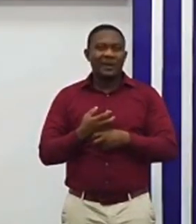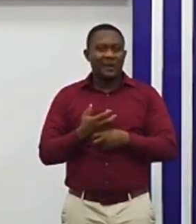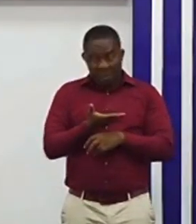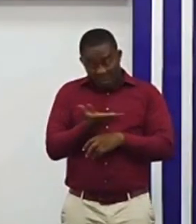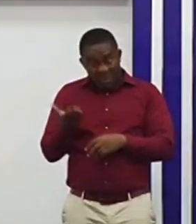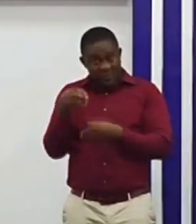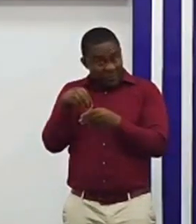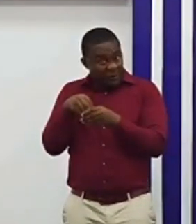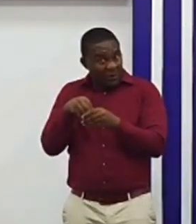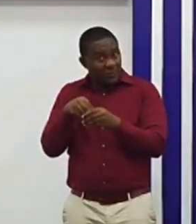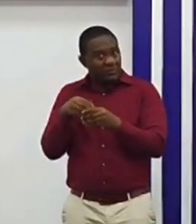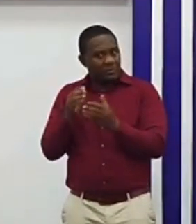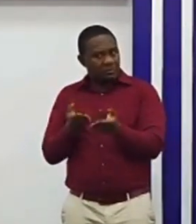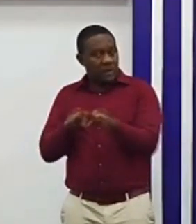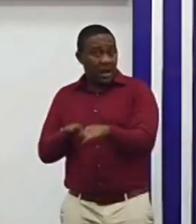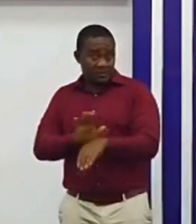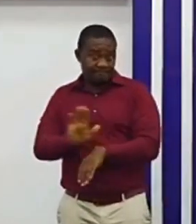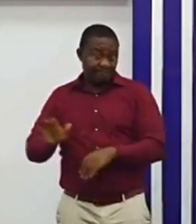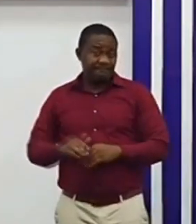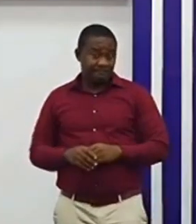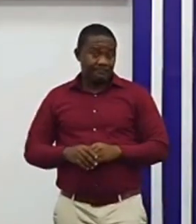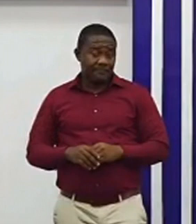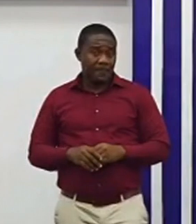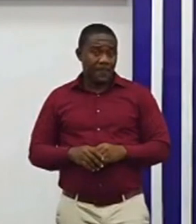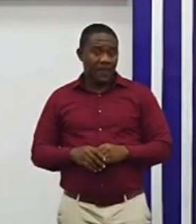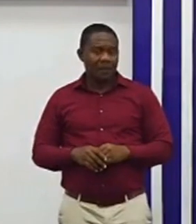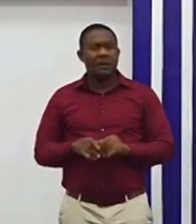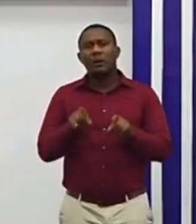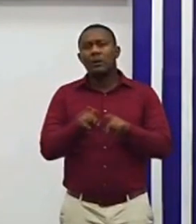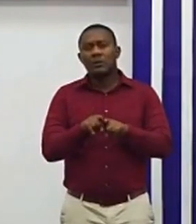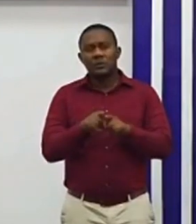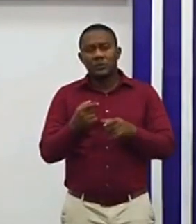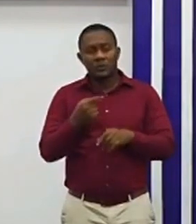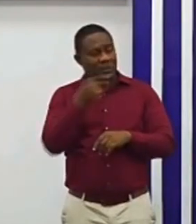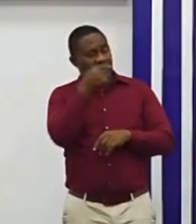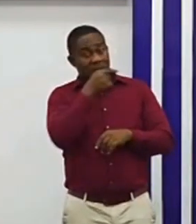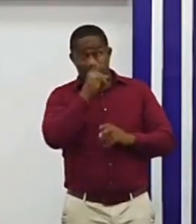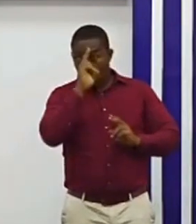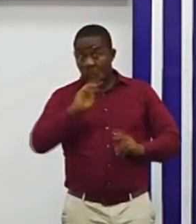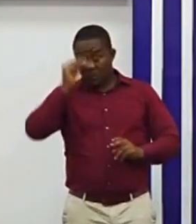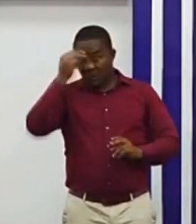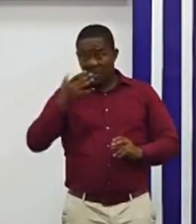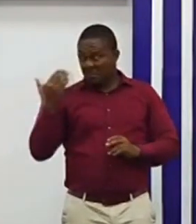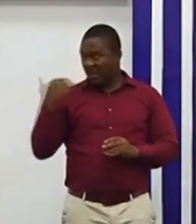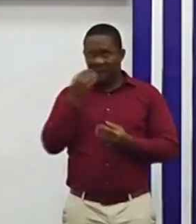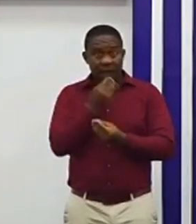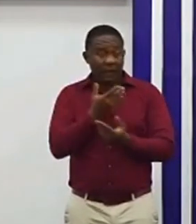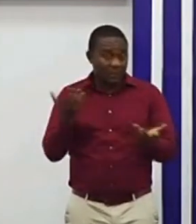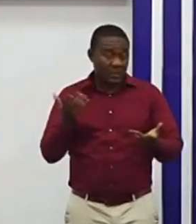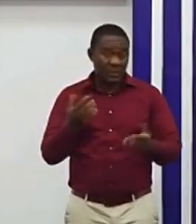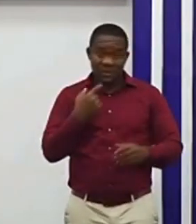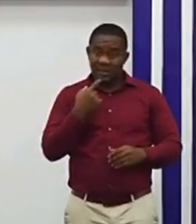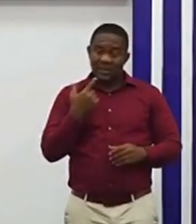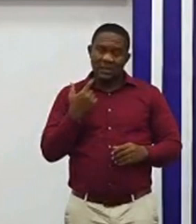ne banii na naŋ da kpi poɔ. 76% la da e dɔbɔ. Ka 23% a e pɔgebɔ. A noba ŋa